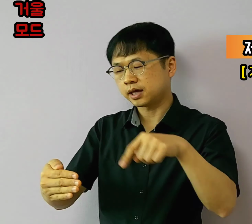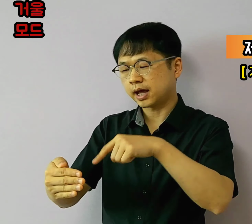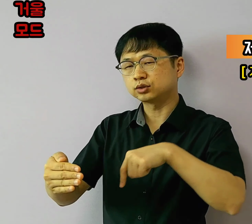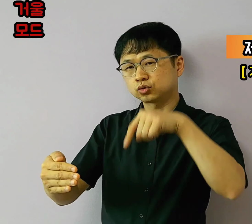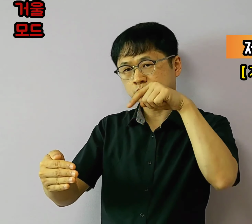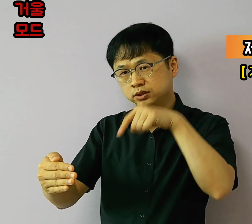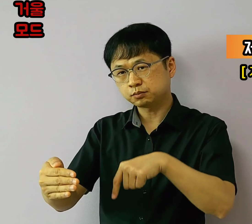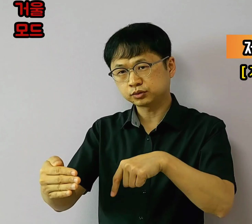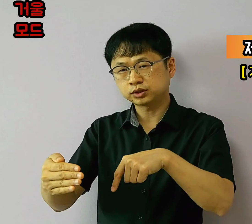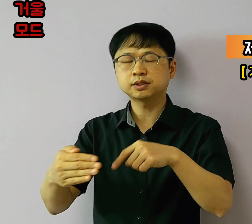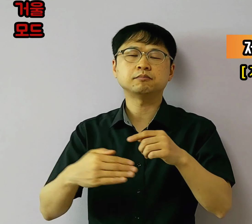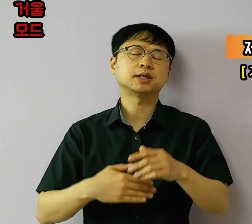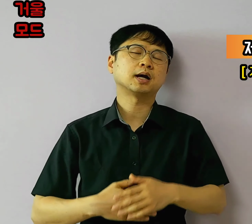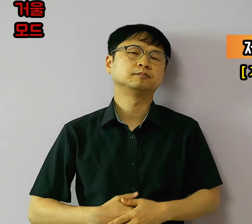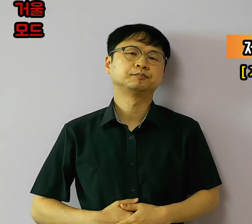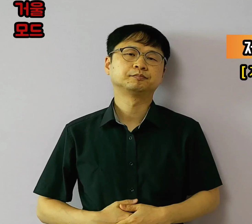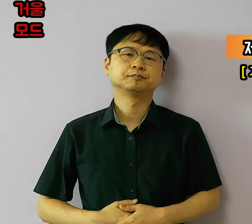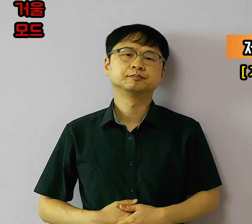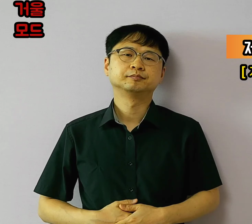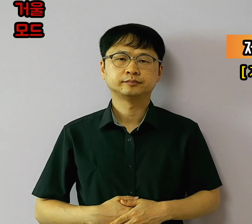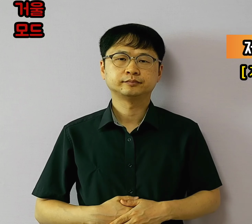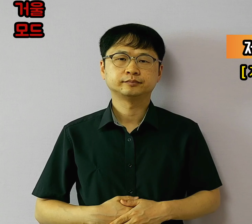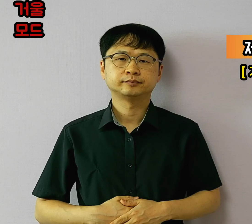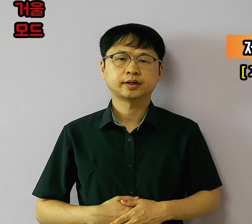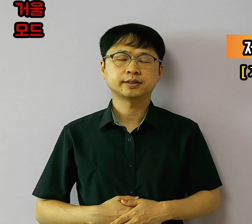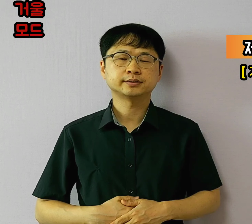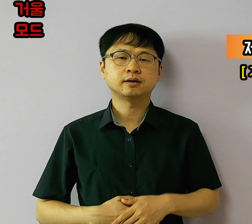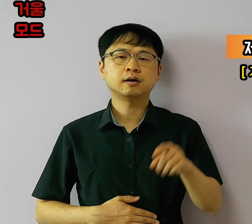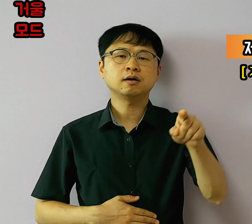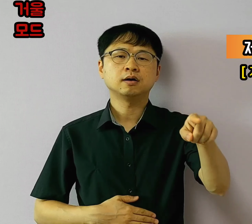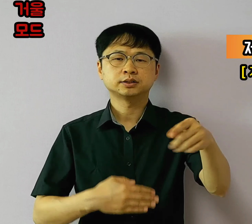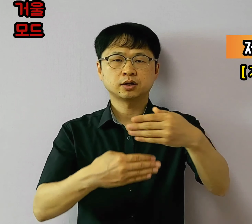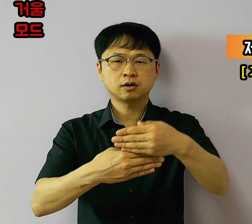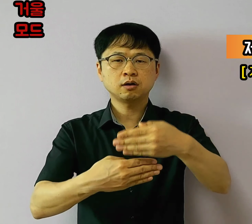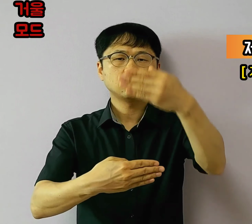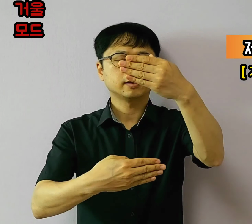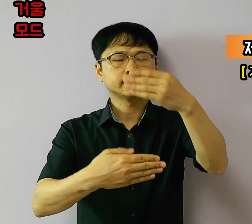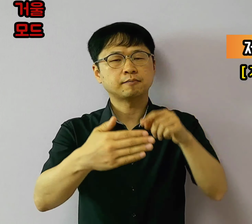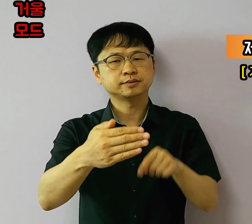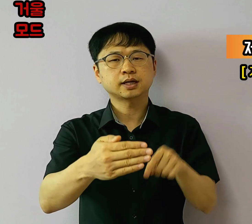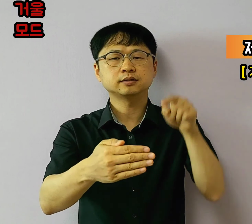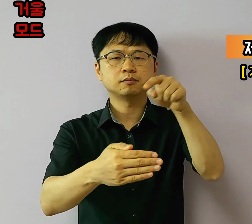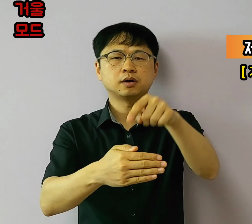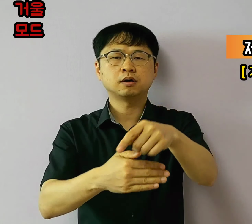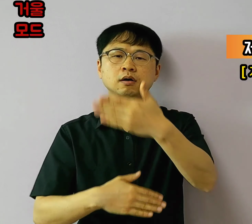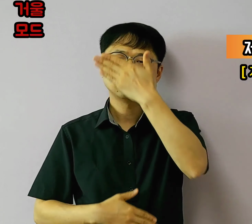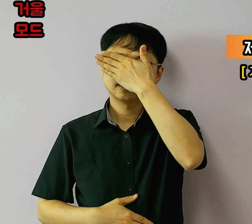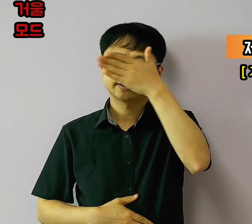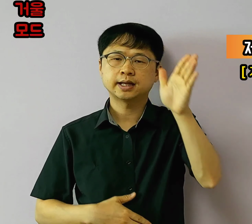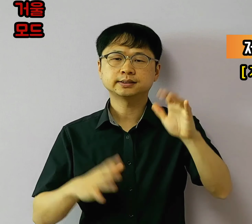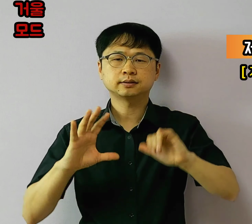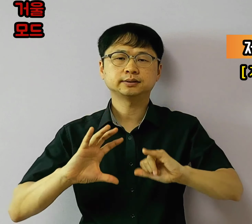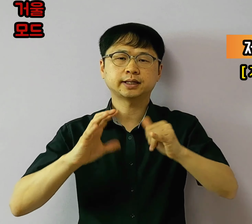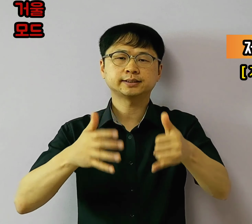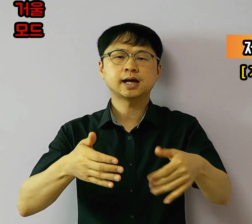경계 안쪽을 짚어주시면 됩니다. 네, 그래서 저 담장 너머, 낯선